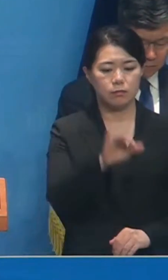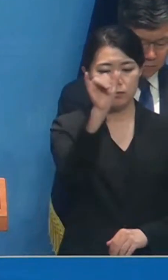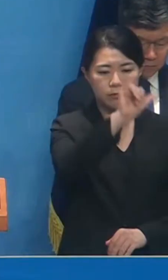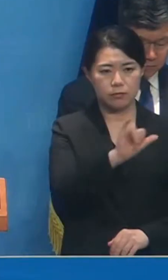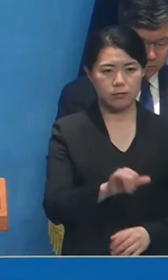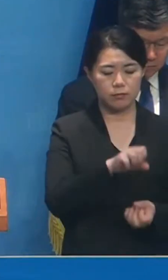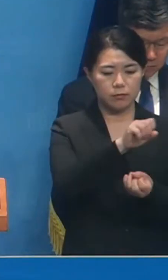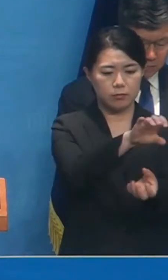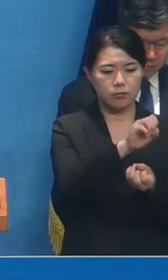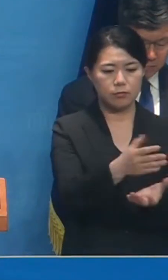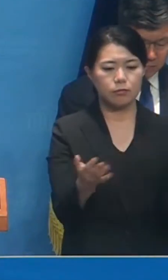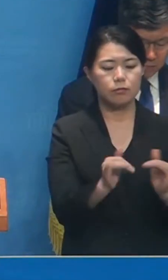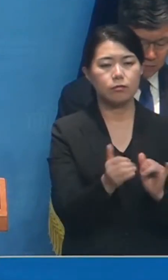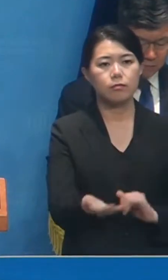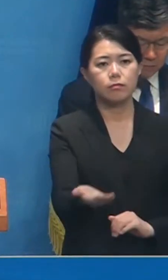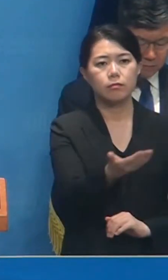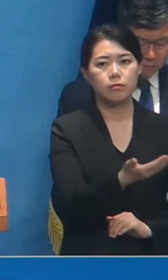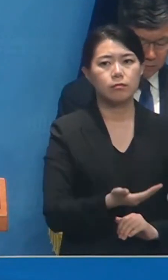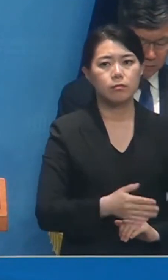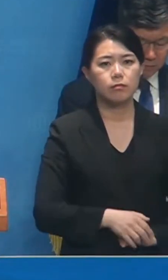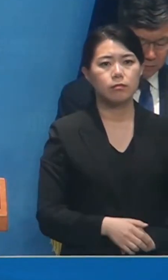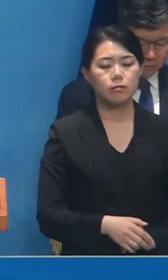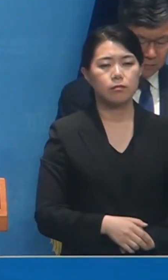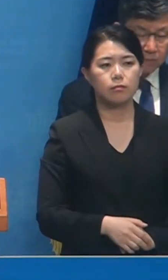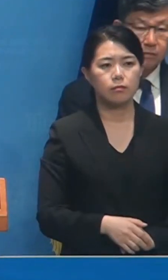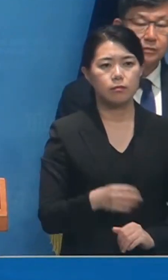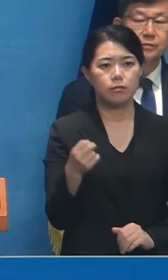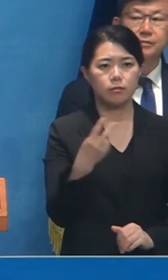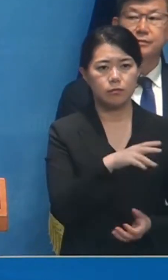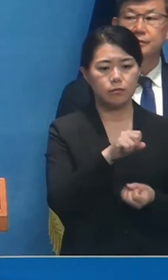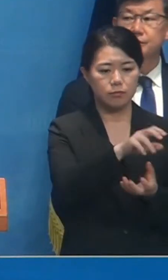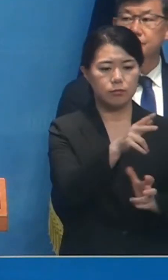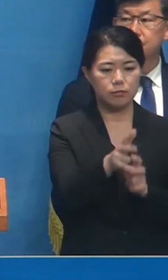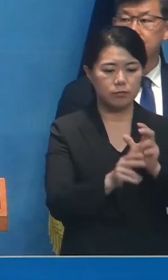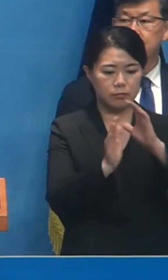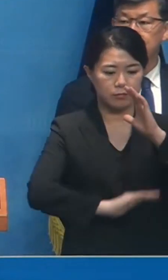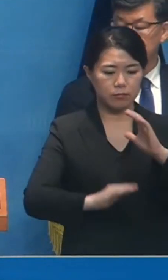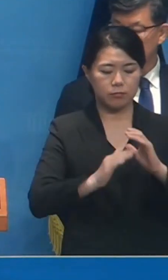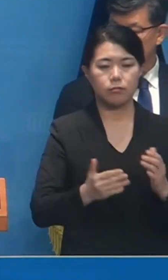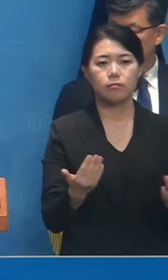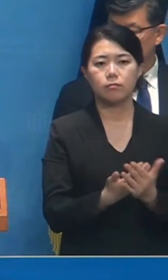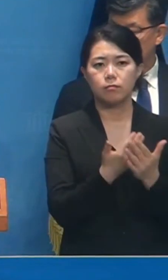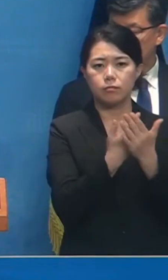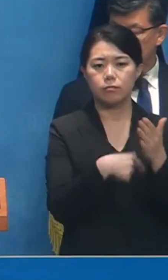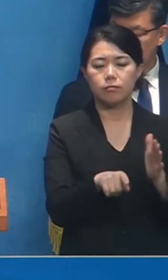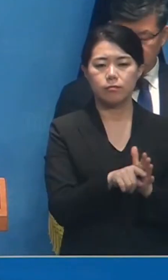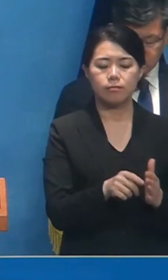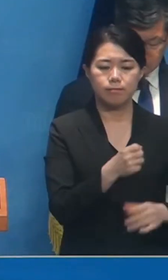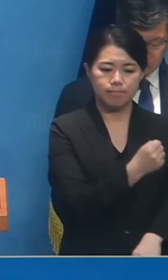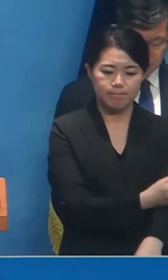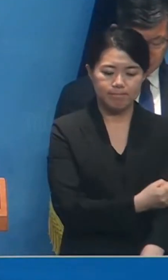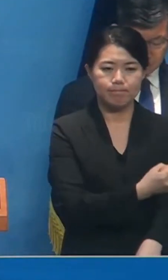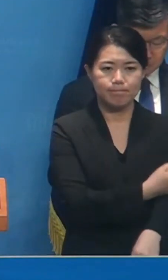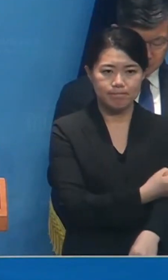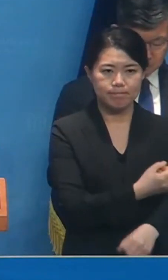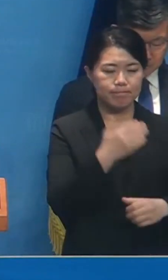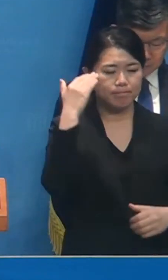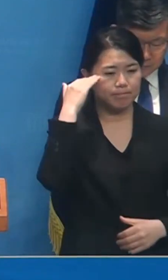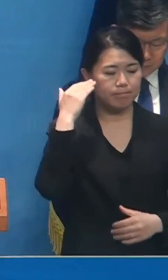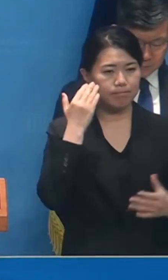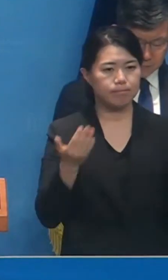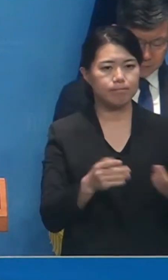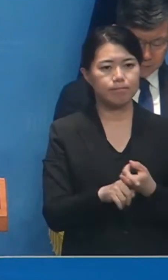전국의 택배 노동자 여러분, 그리고 택배 산업의 공정한 발전을 위해 늘 애써주시는